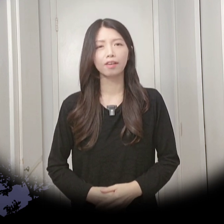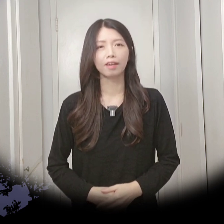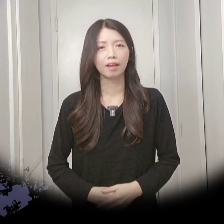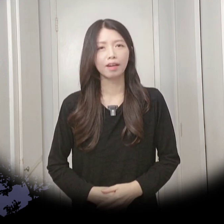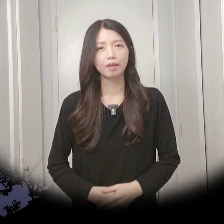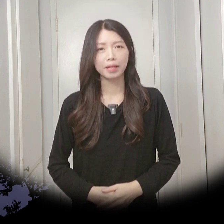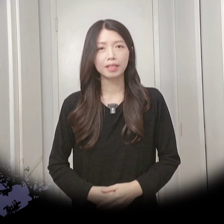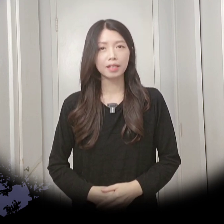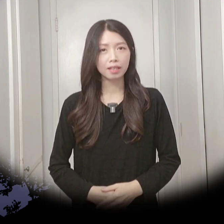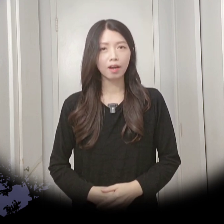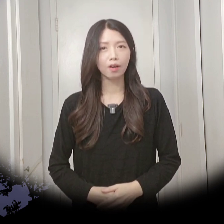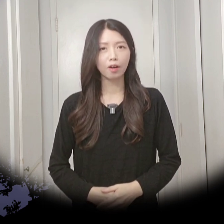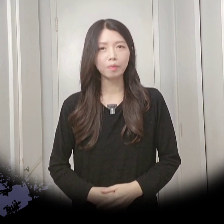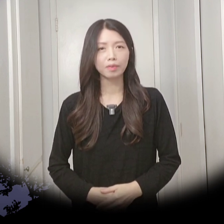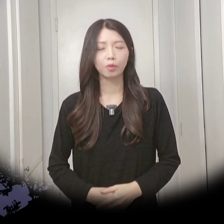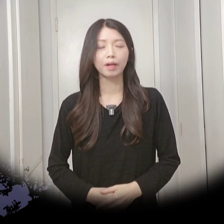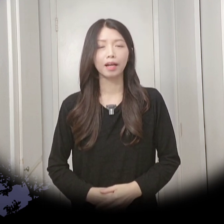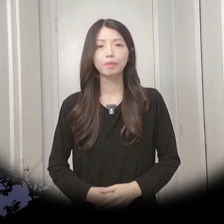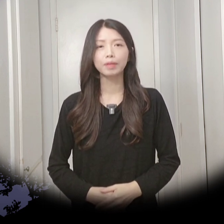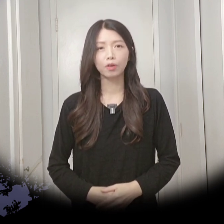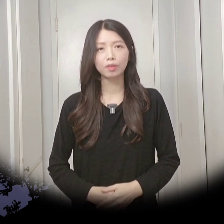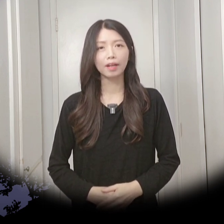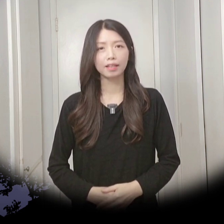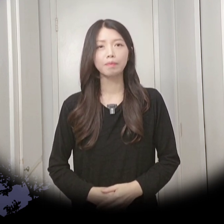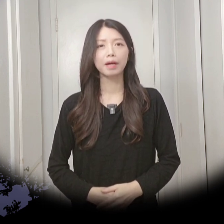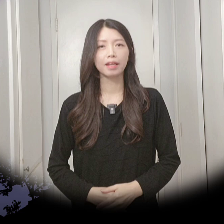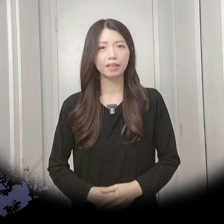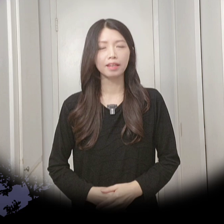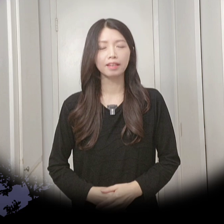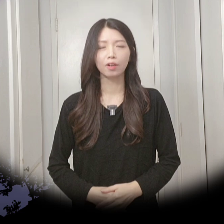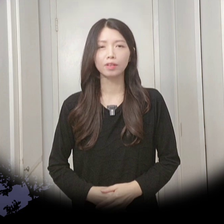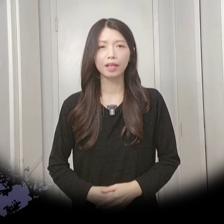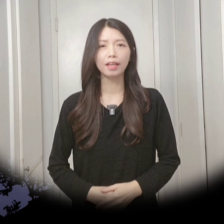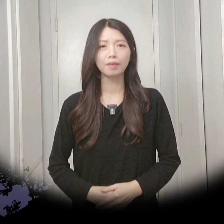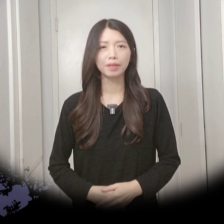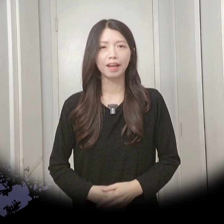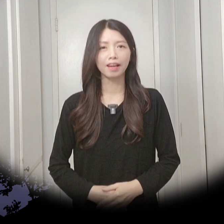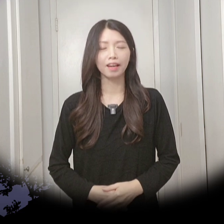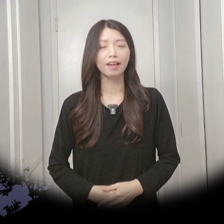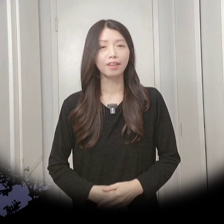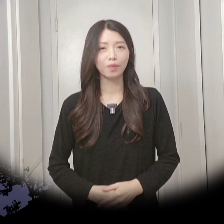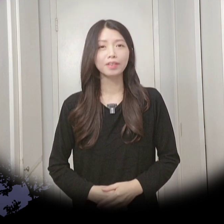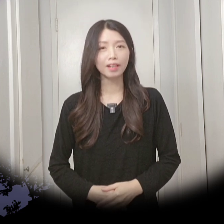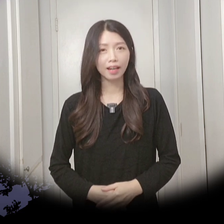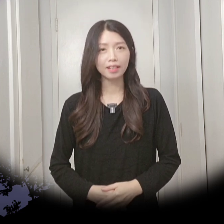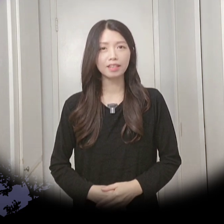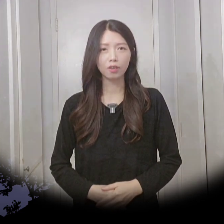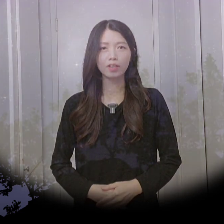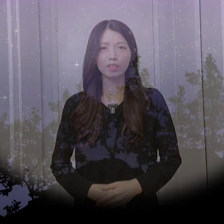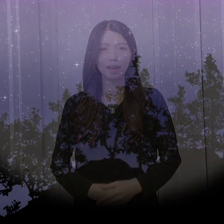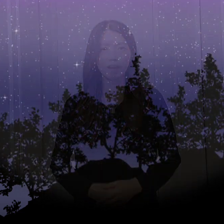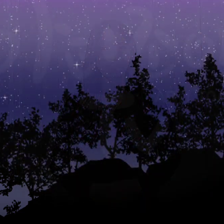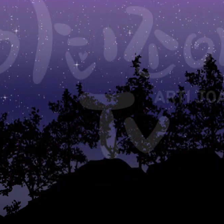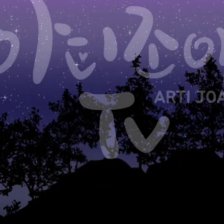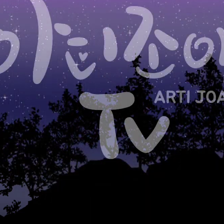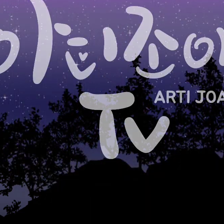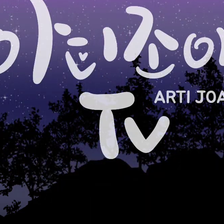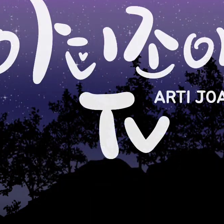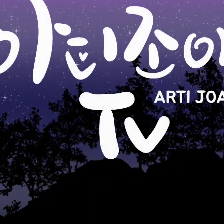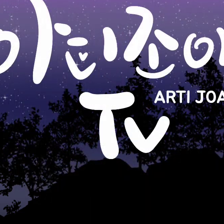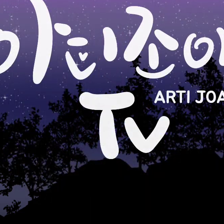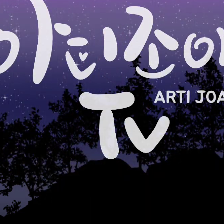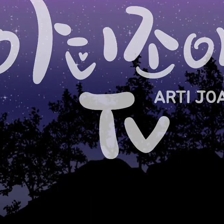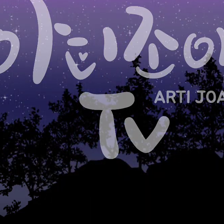찬양인데요. 마치 시처럼 정말 아름다운 가사말이 있는 그런 찬양입니다. 여러분 끝까지 시청해 주세요.